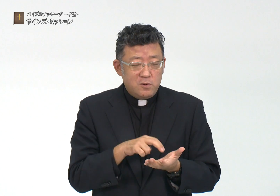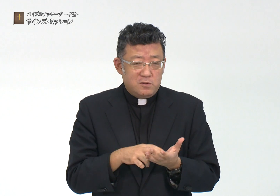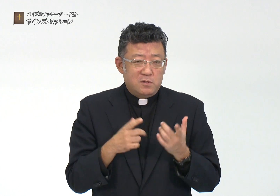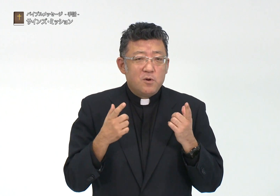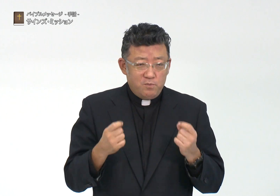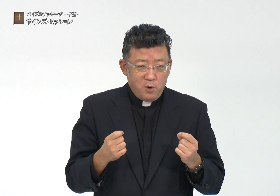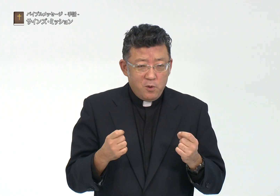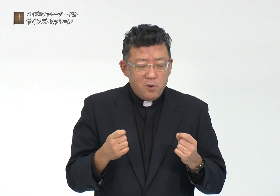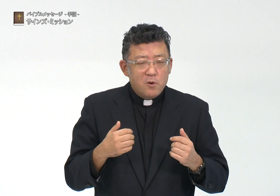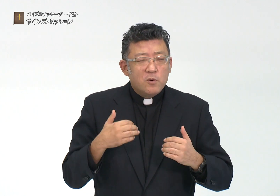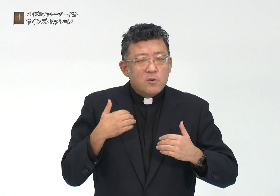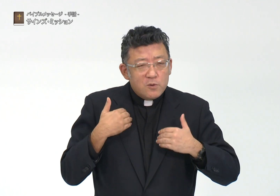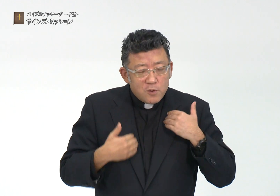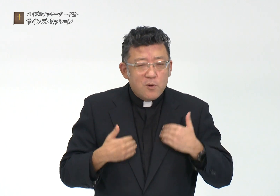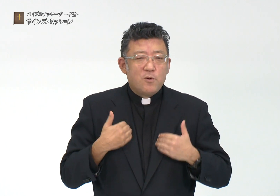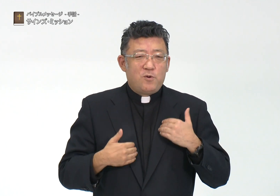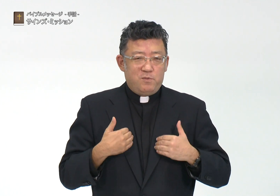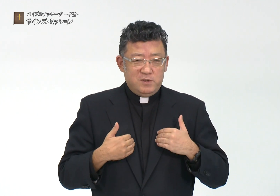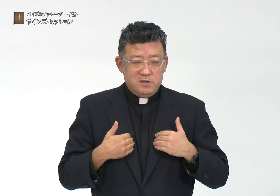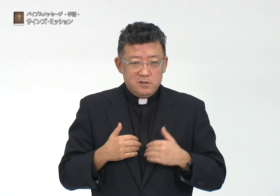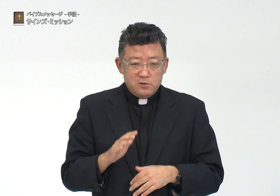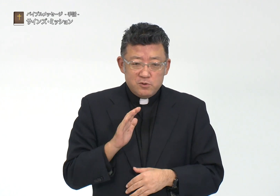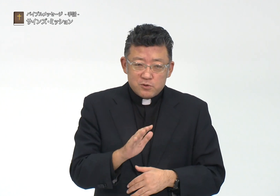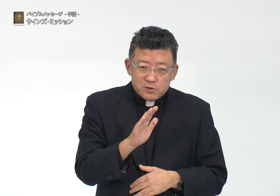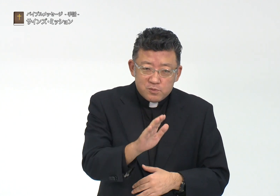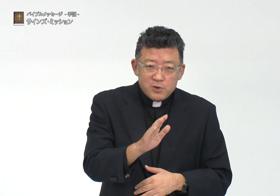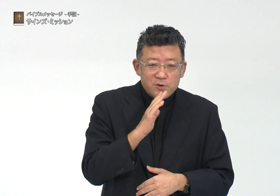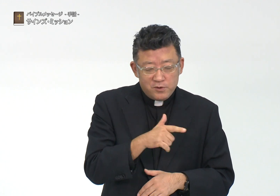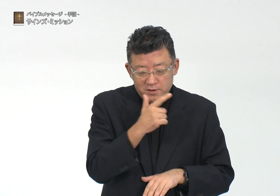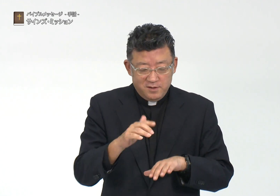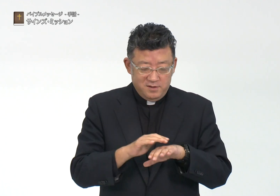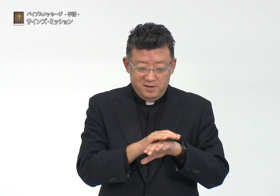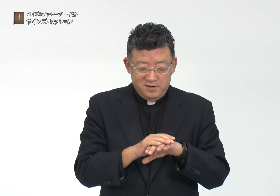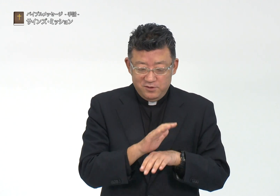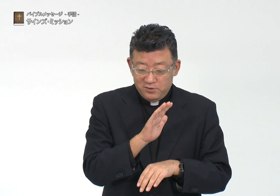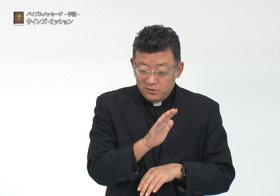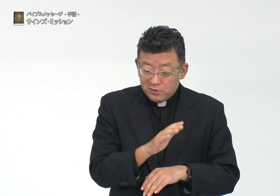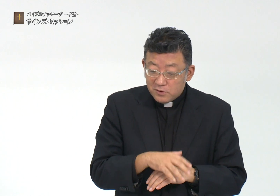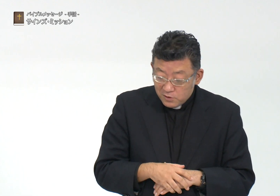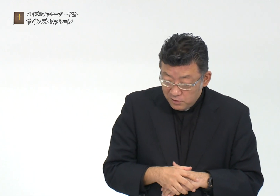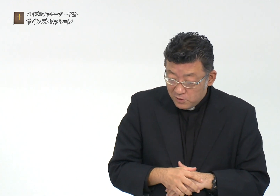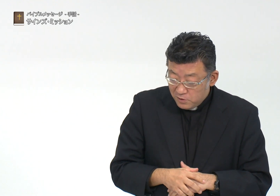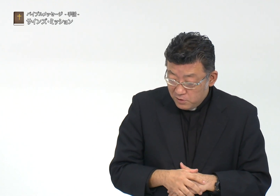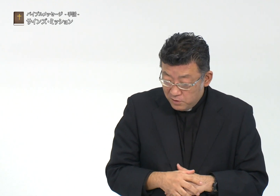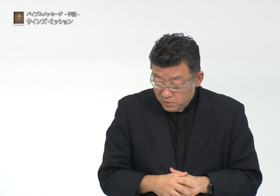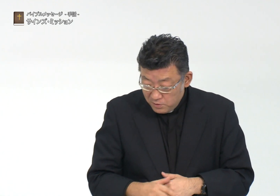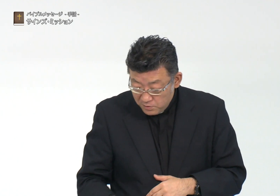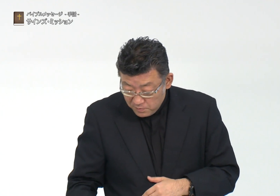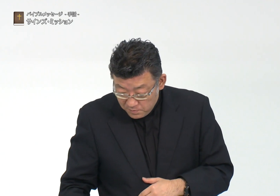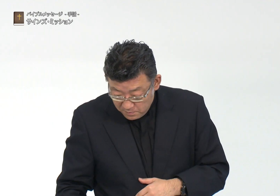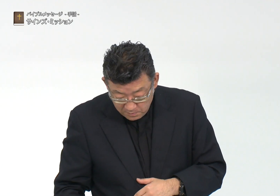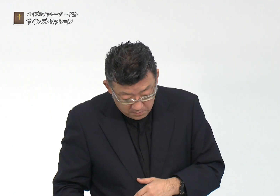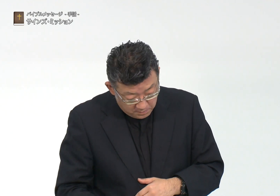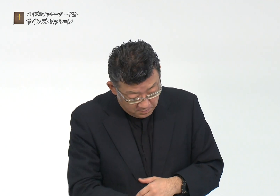このように私たち信仰者としても大きな喜び持って住んでいくことが大切